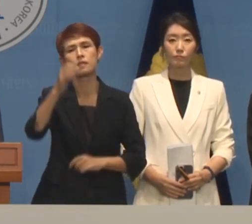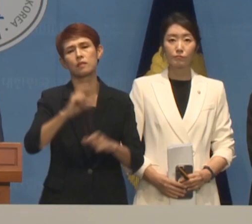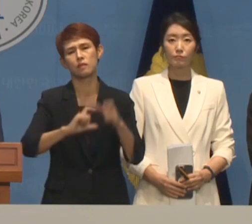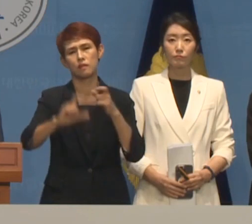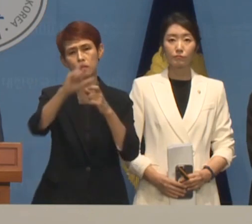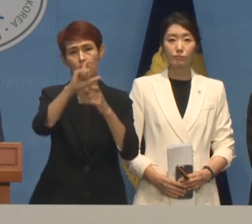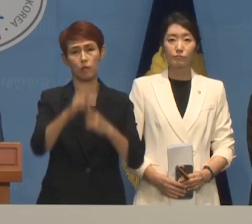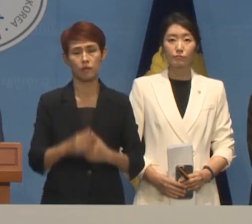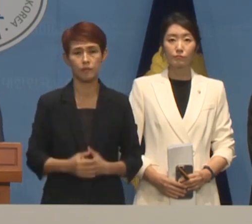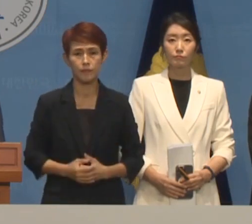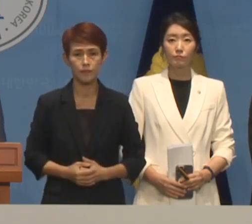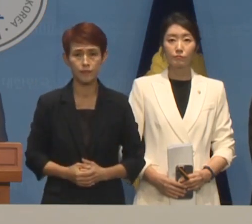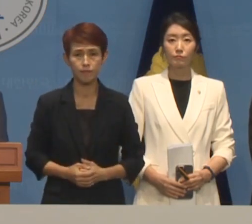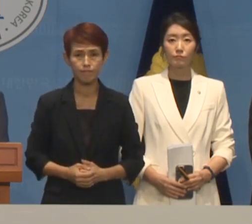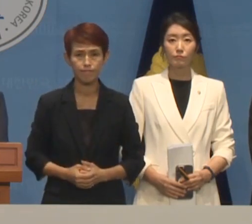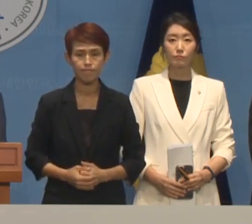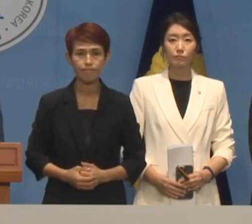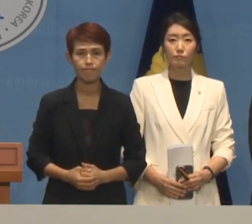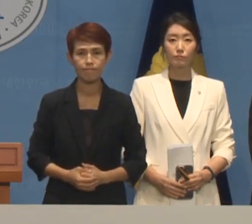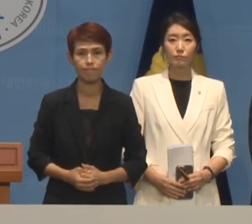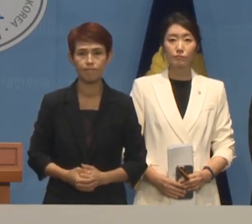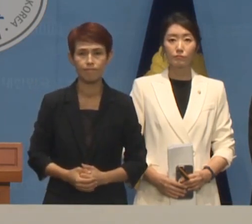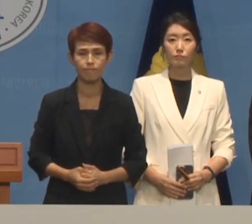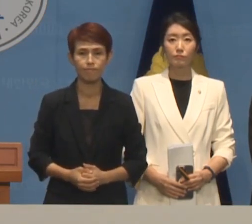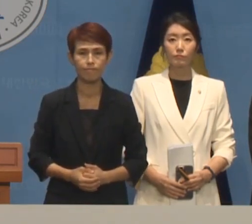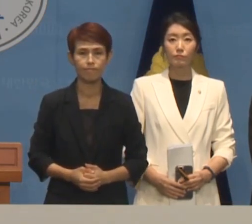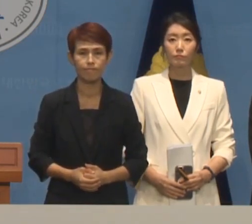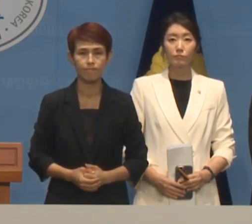결과로 돌아왔습니다.